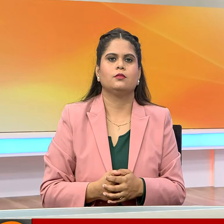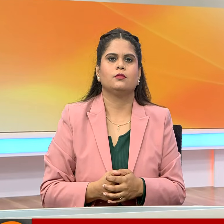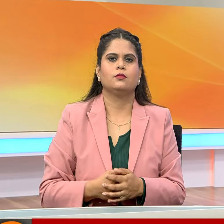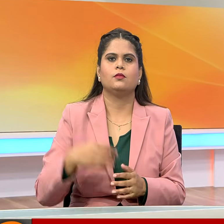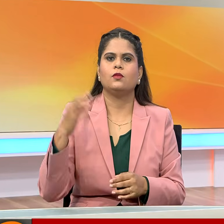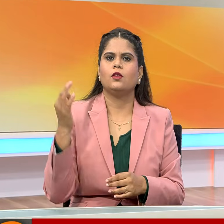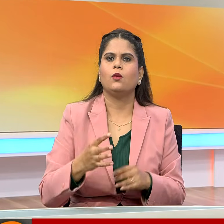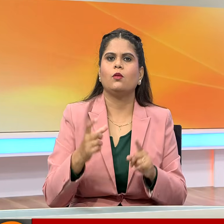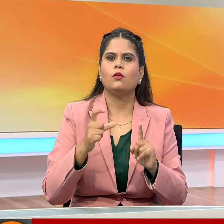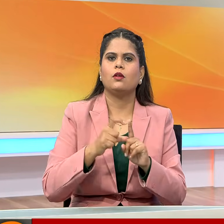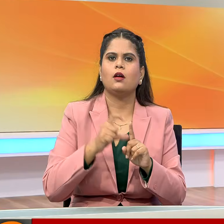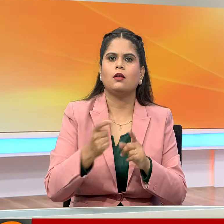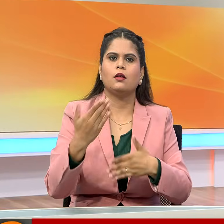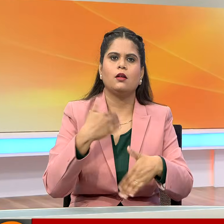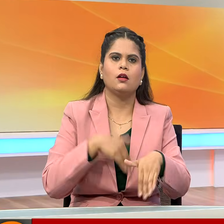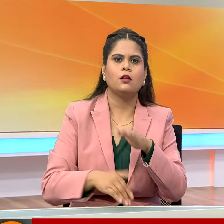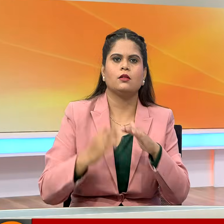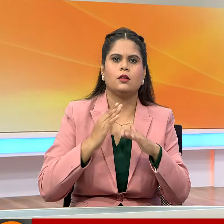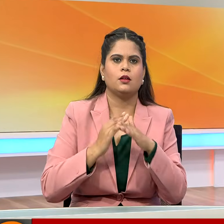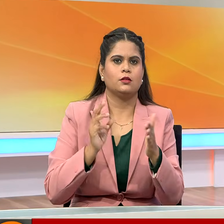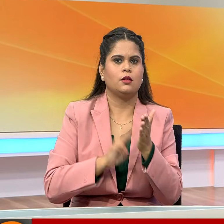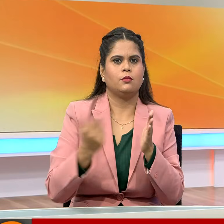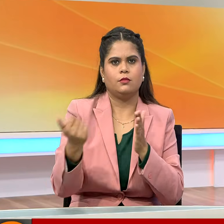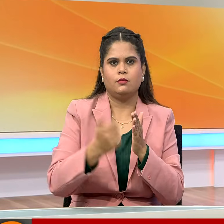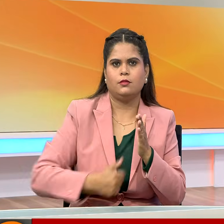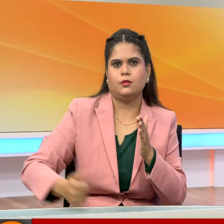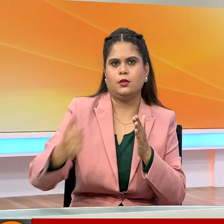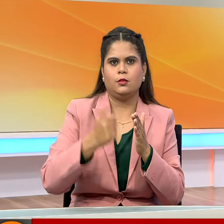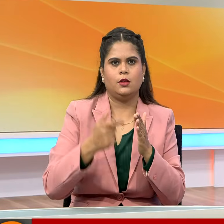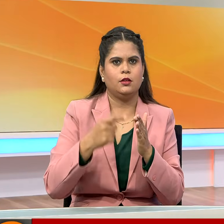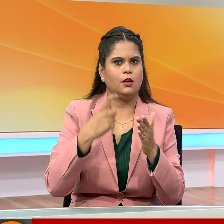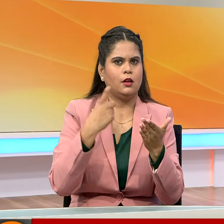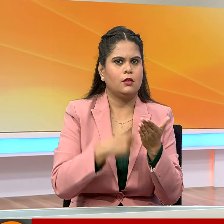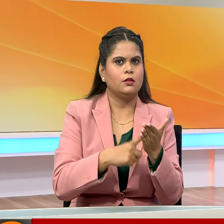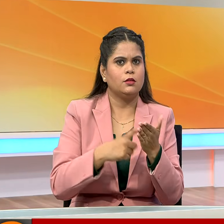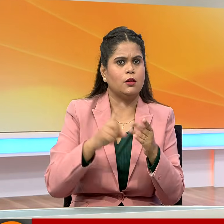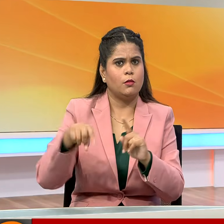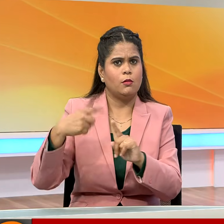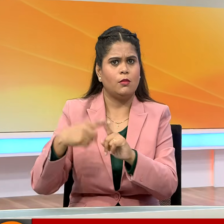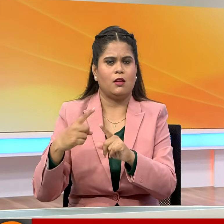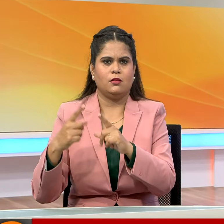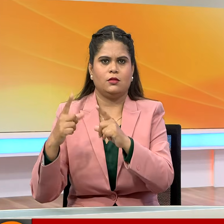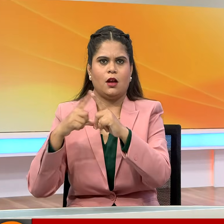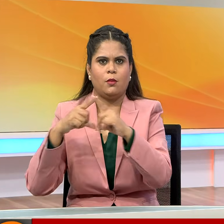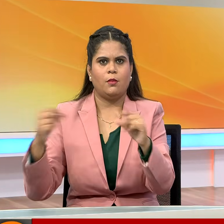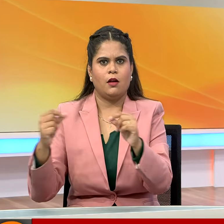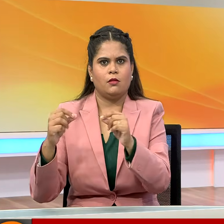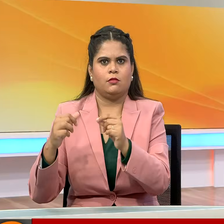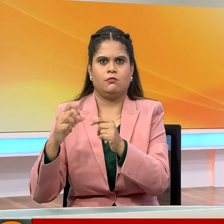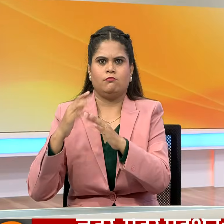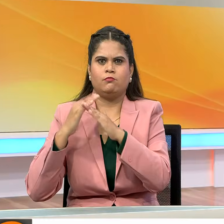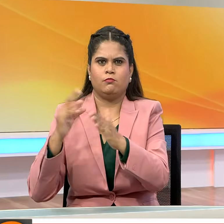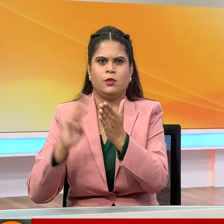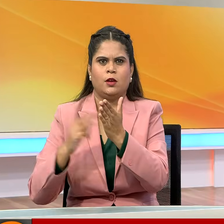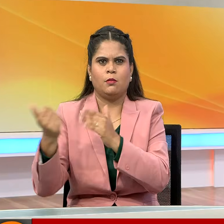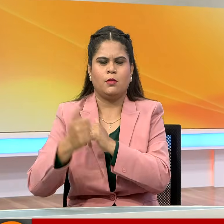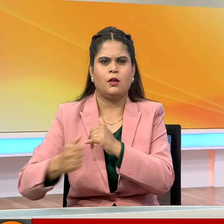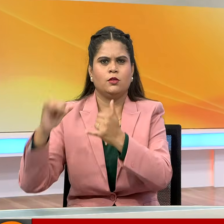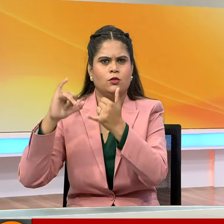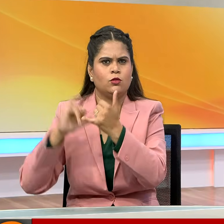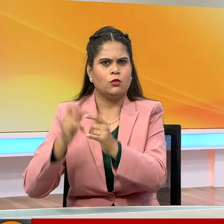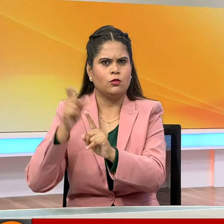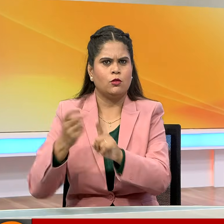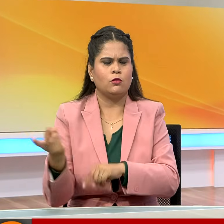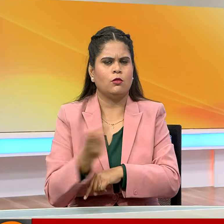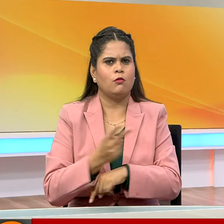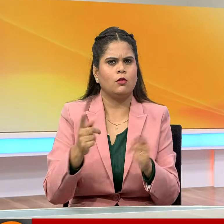नई दिल्ली में रक्षा मंत्री राजनाथ सिंह और जापान के रक्षा मंत्री शिंजिरो कोइजुमी के बीच द्विपक्षीय बैठक हुई।